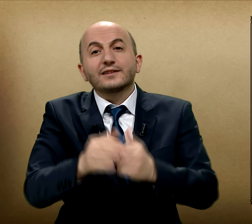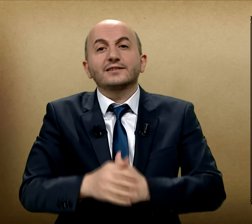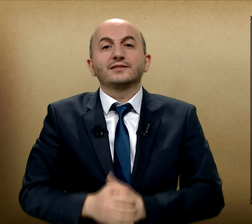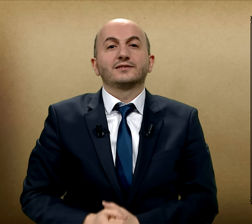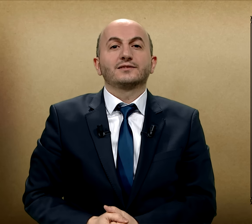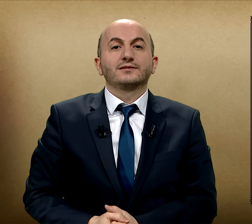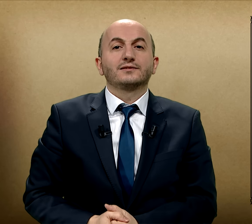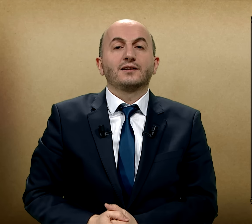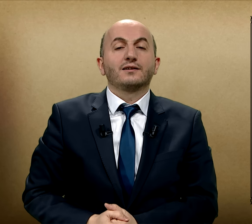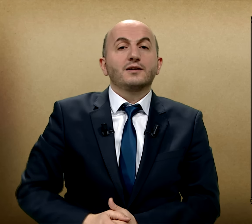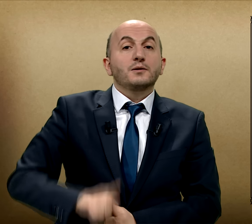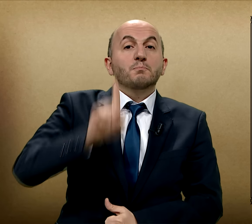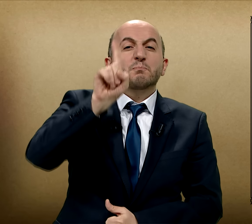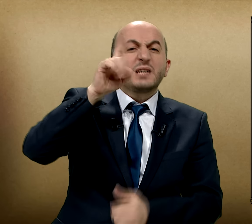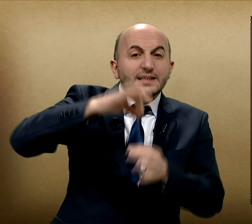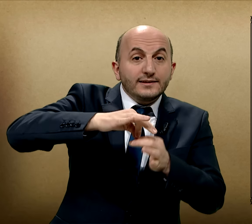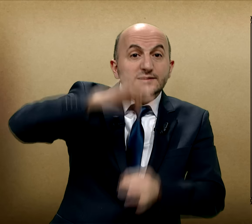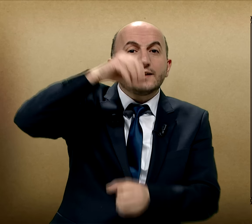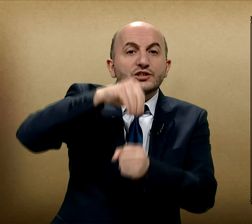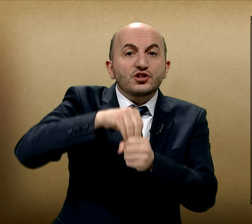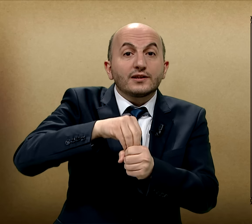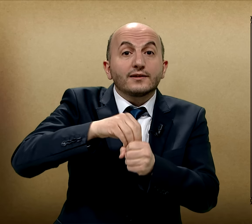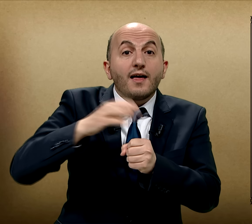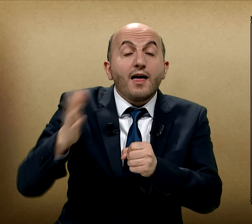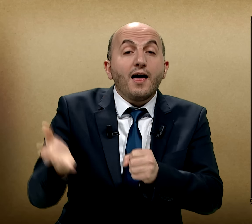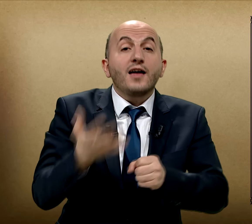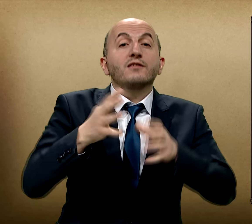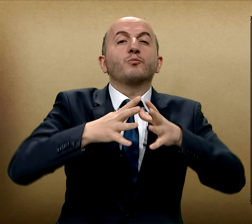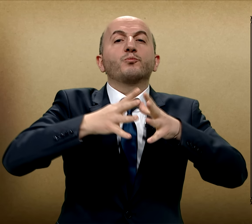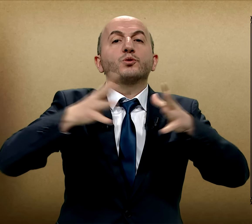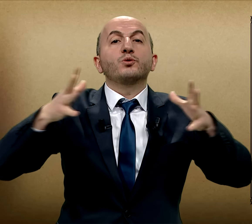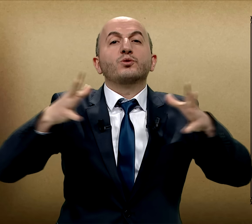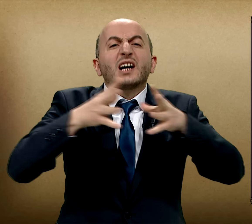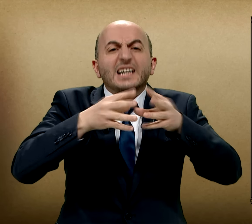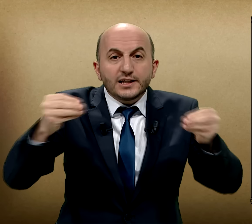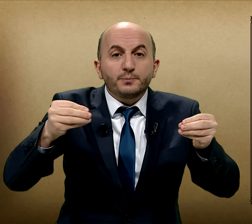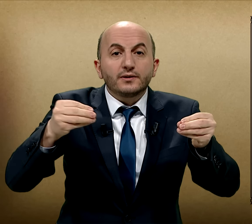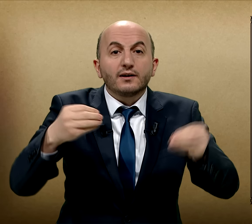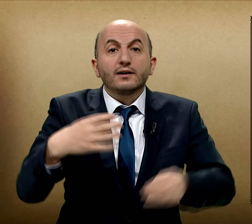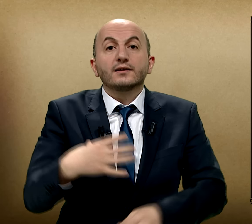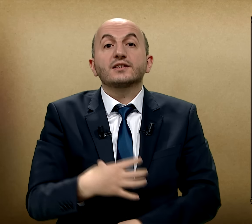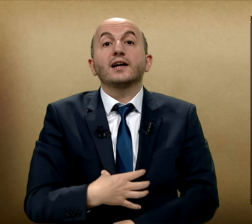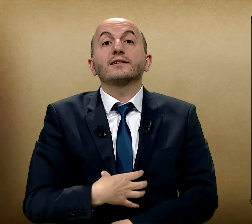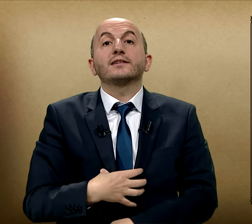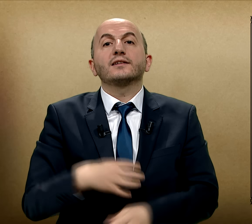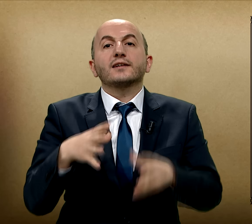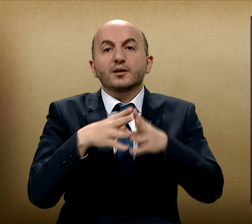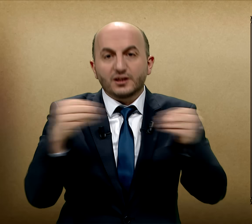ayrılmaktır. Bir insan için en büyük kayıp kendini